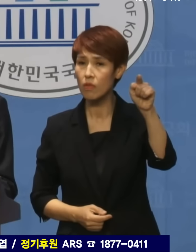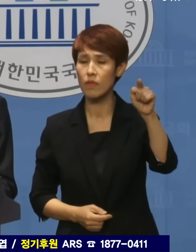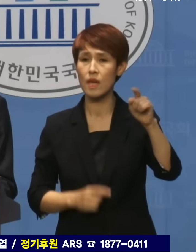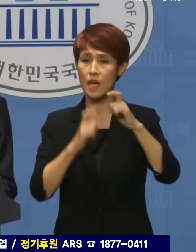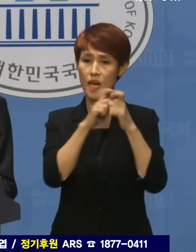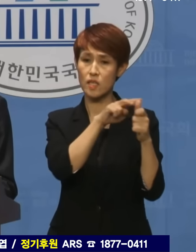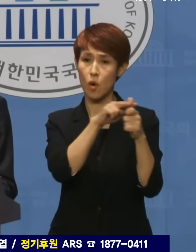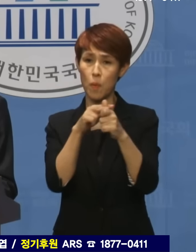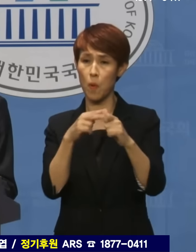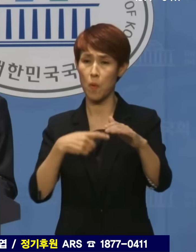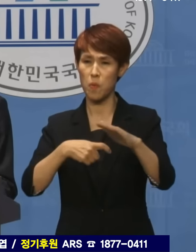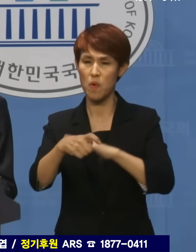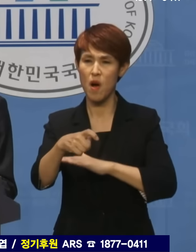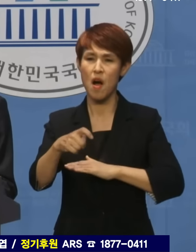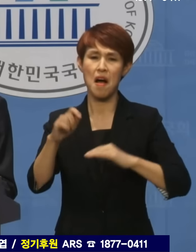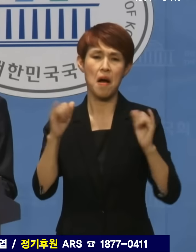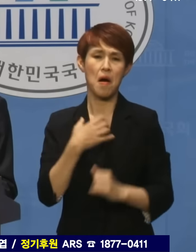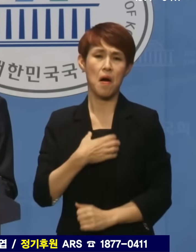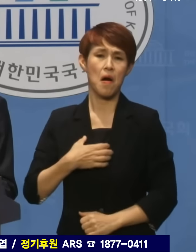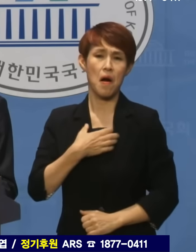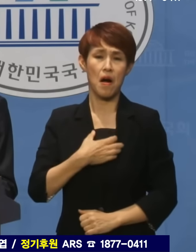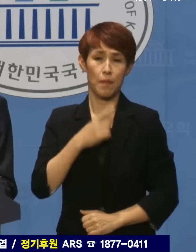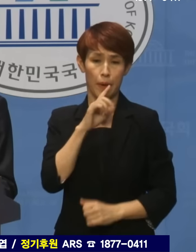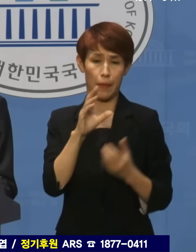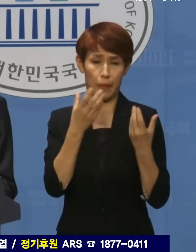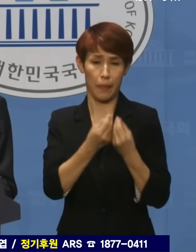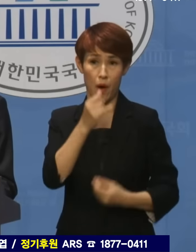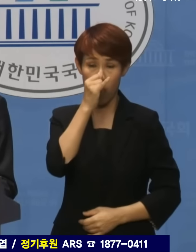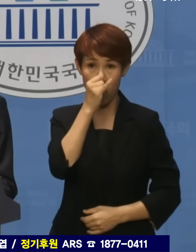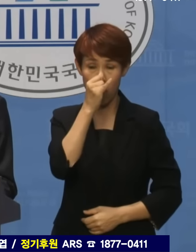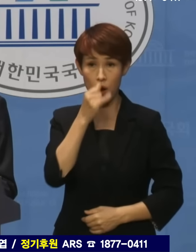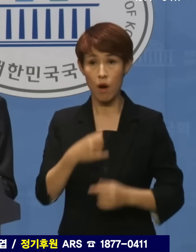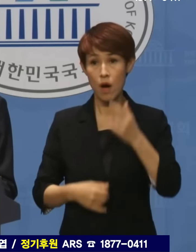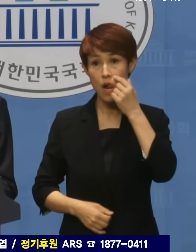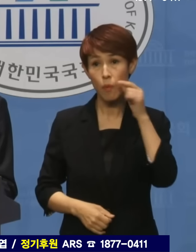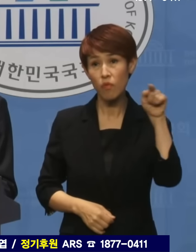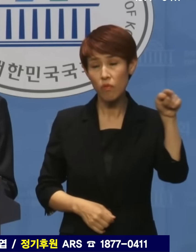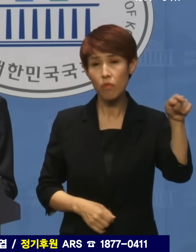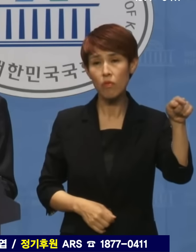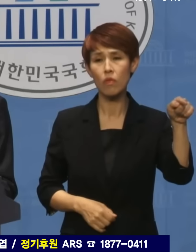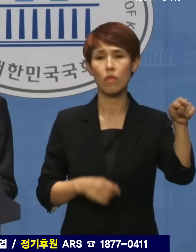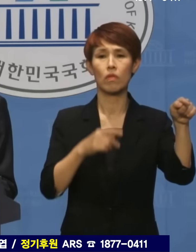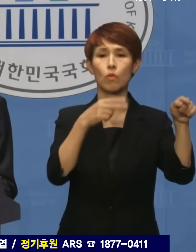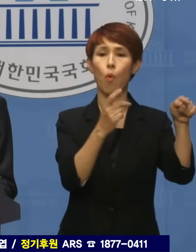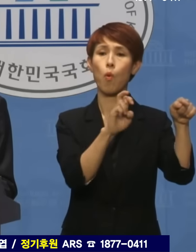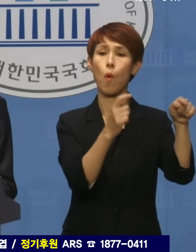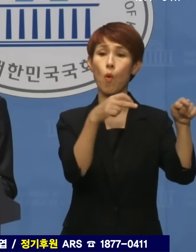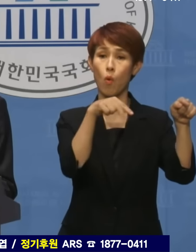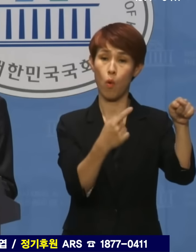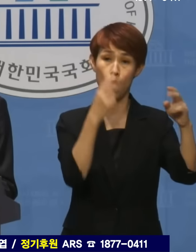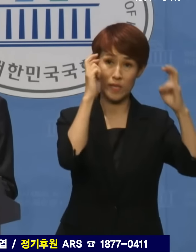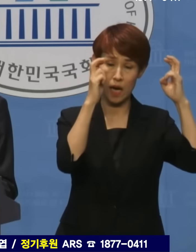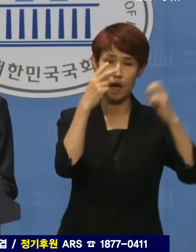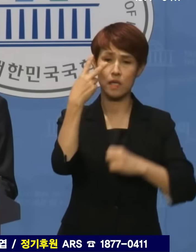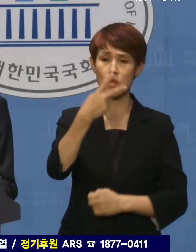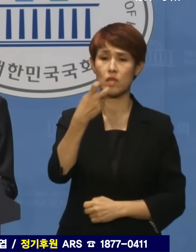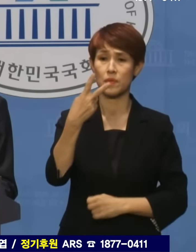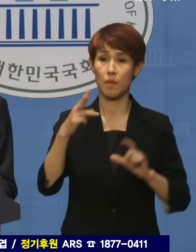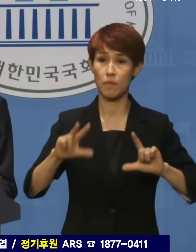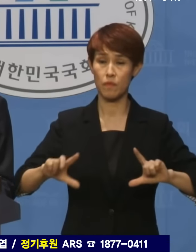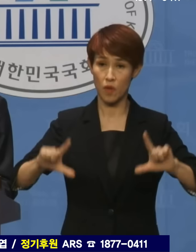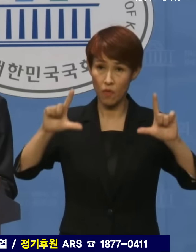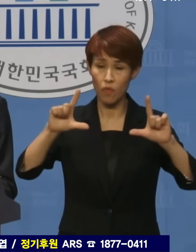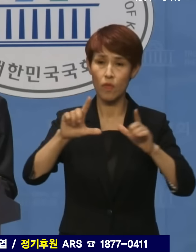개인정 제를로 삼고 있만 일본 도모코 기업이 2023년